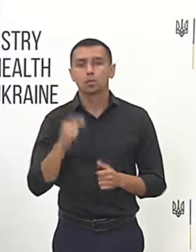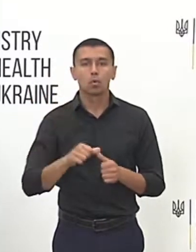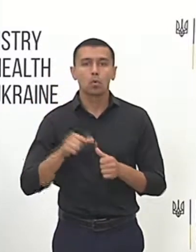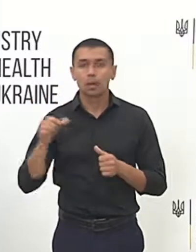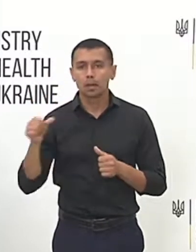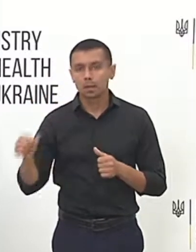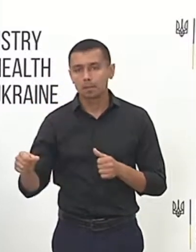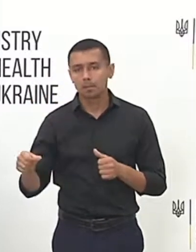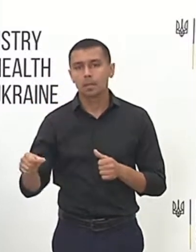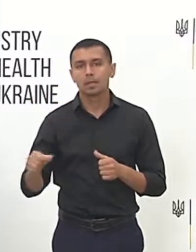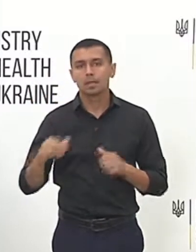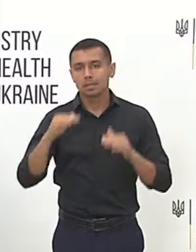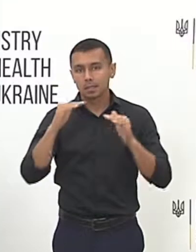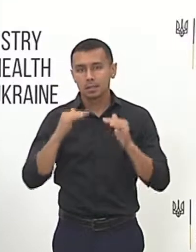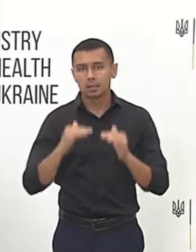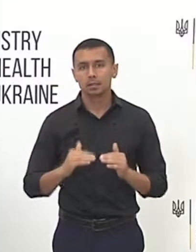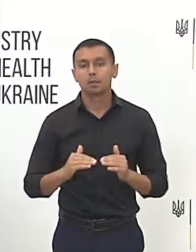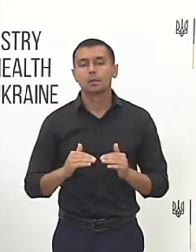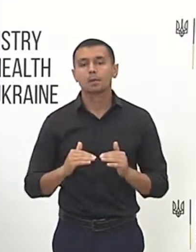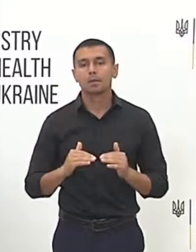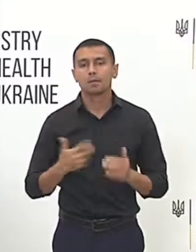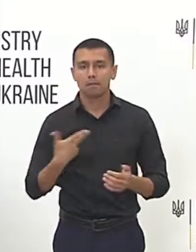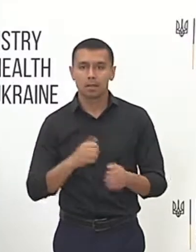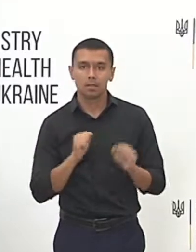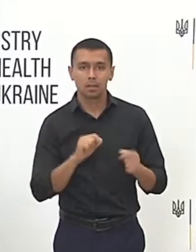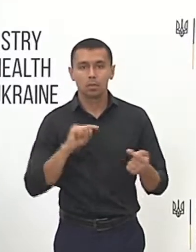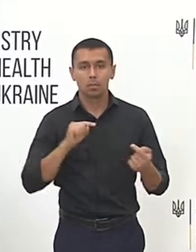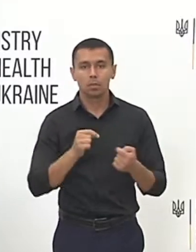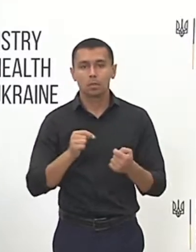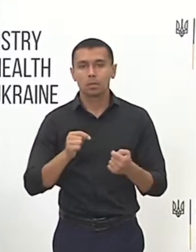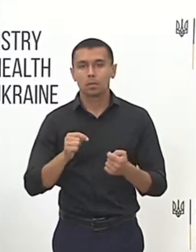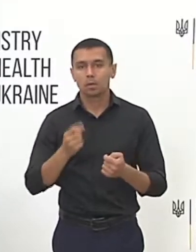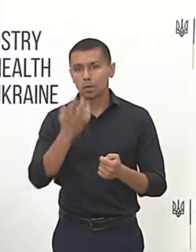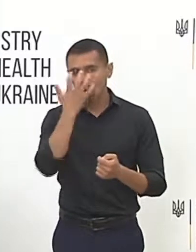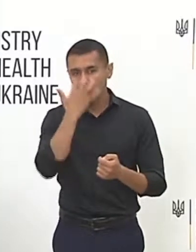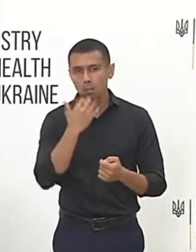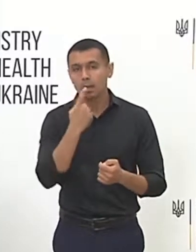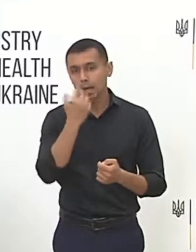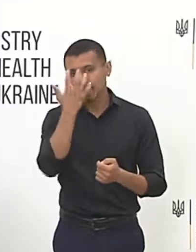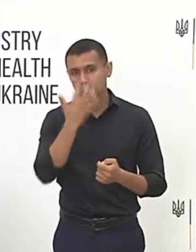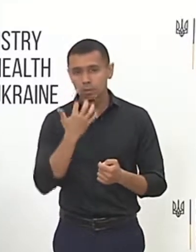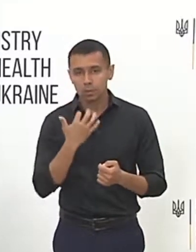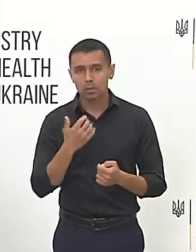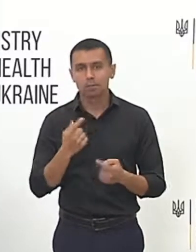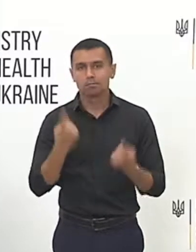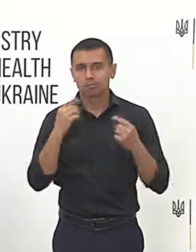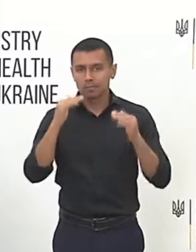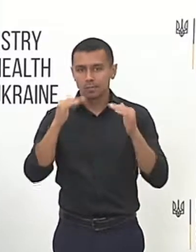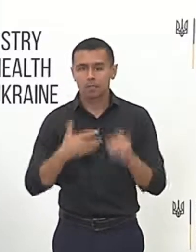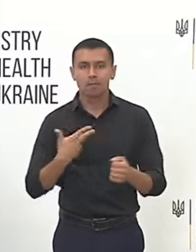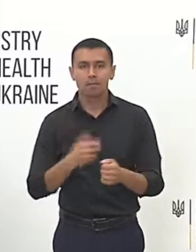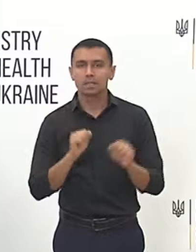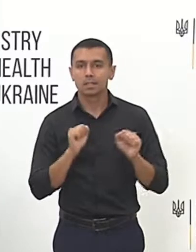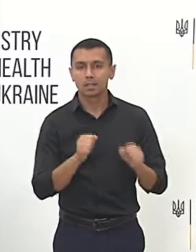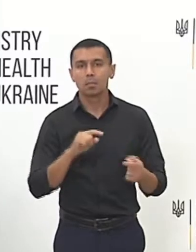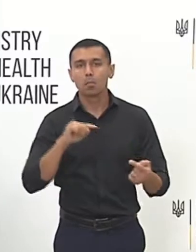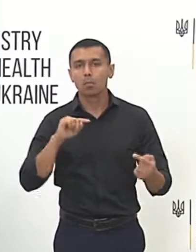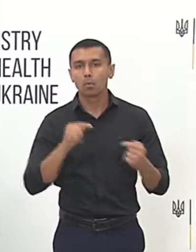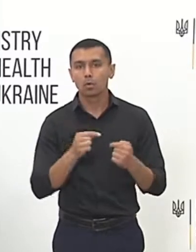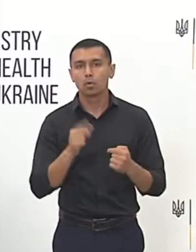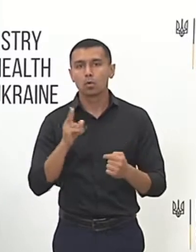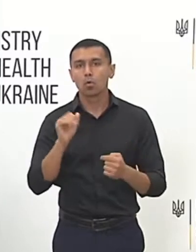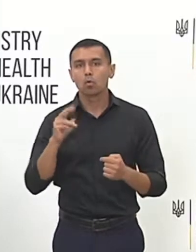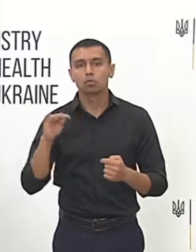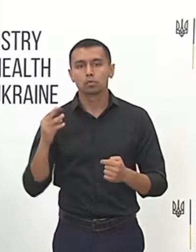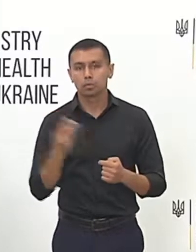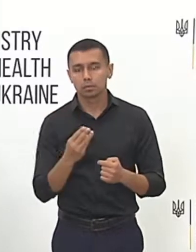окрім зниження вакцинації проти кору, краснухи, паротиту, значне зниження вакцинації проти